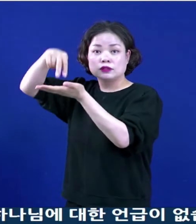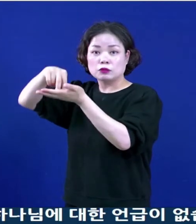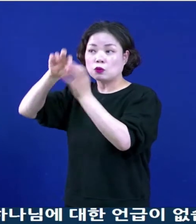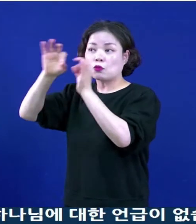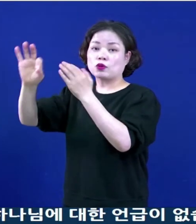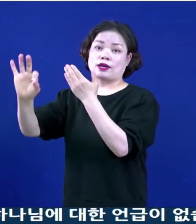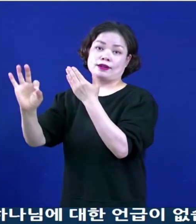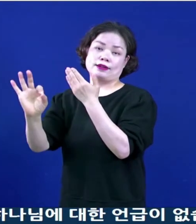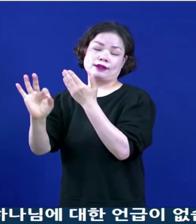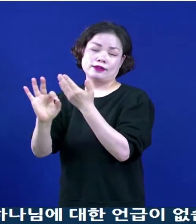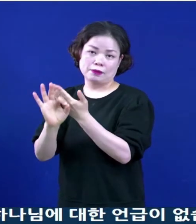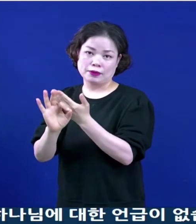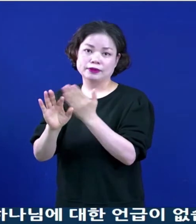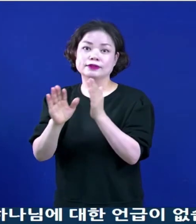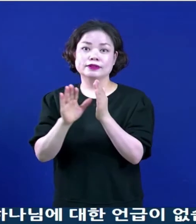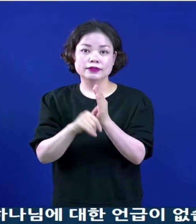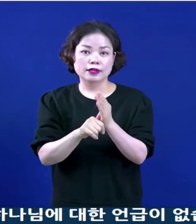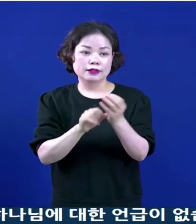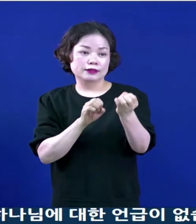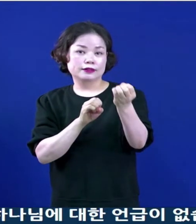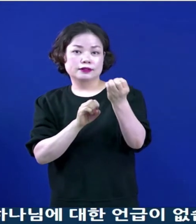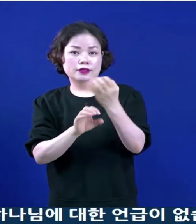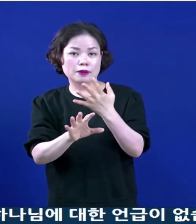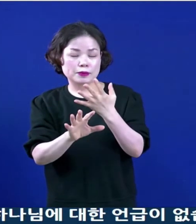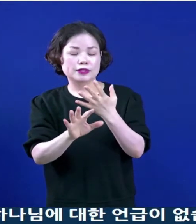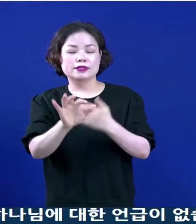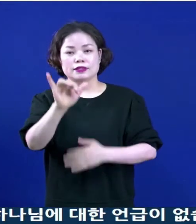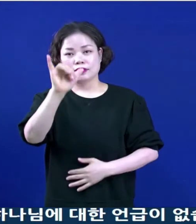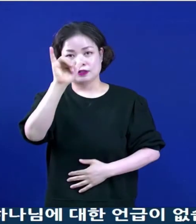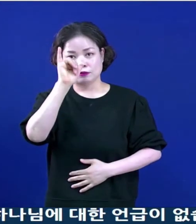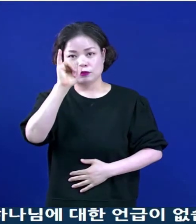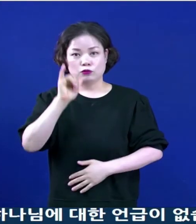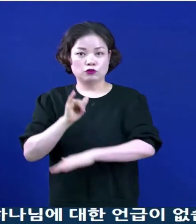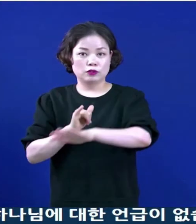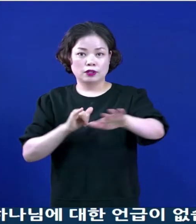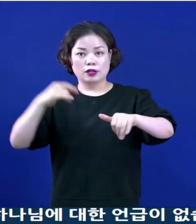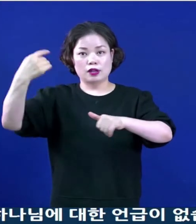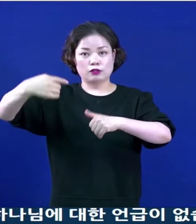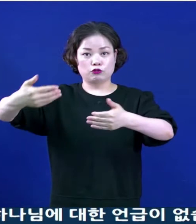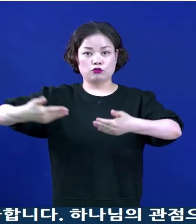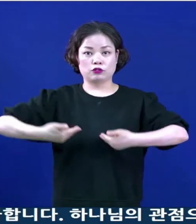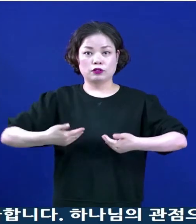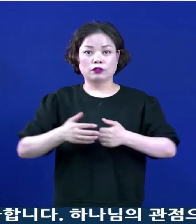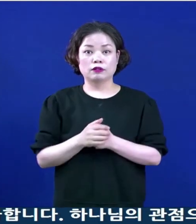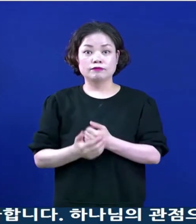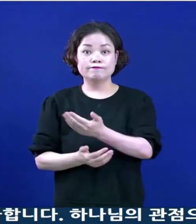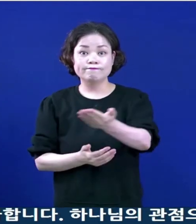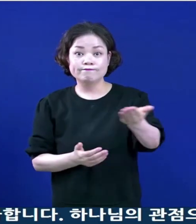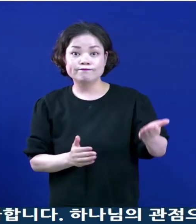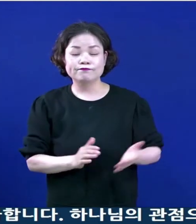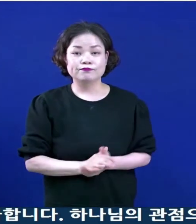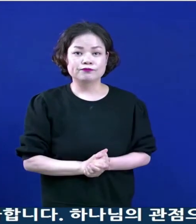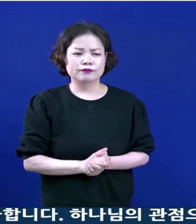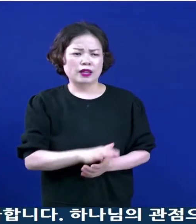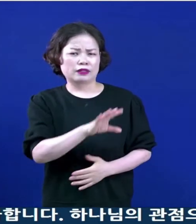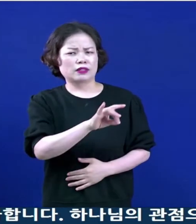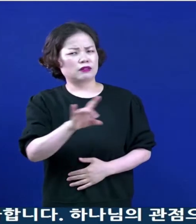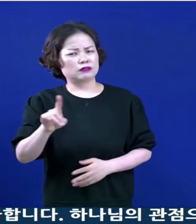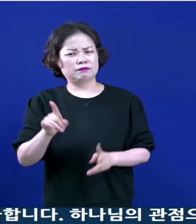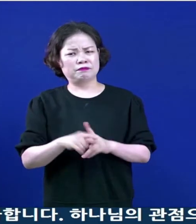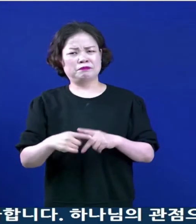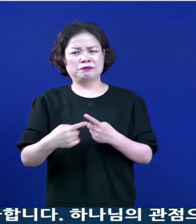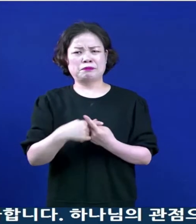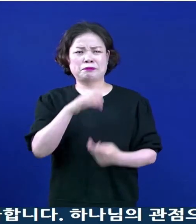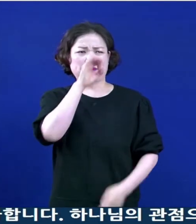시작하면 그제서야 답이 보이기 시작한다는 것을 우리에게 가르쳐 주는 것입니다. 여러분, 때론 이해할 수